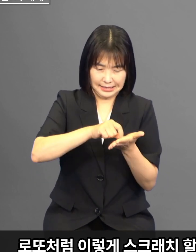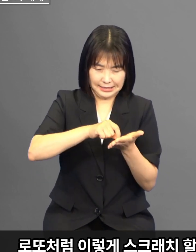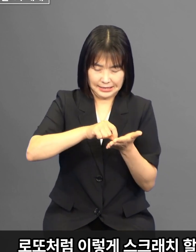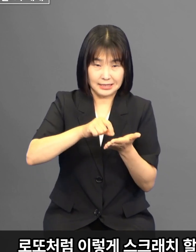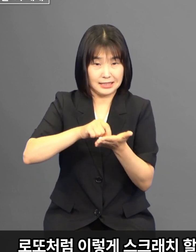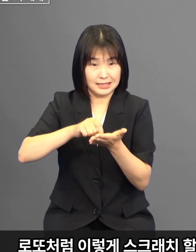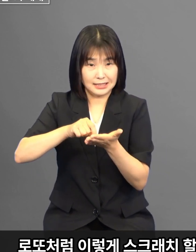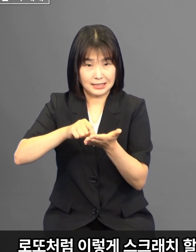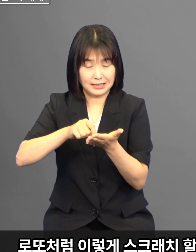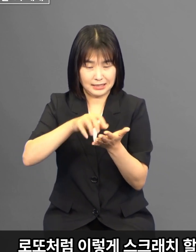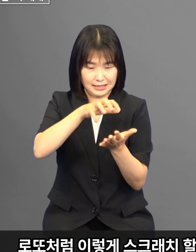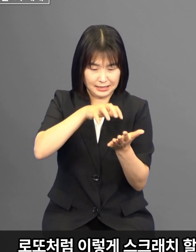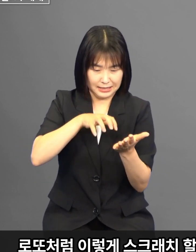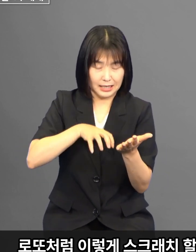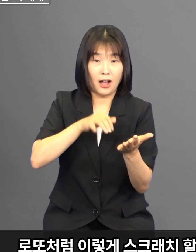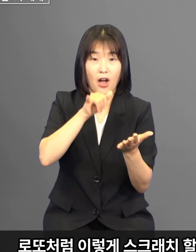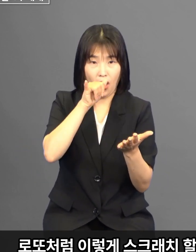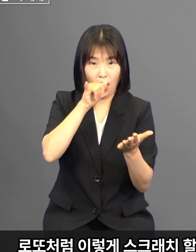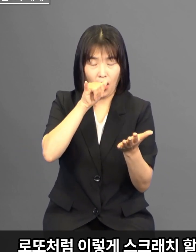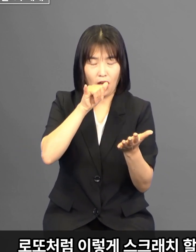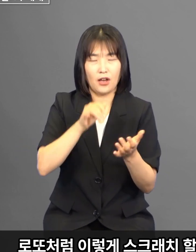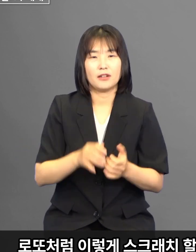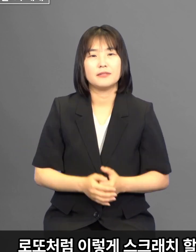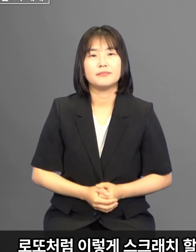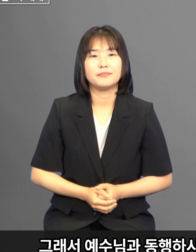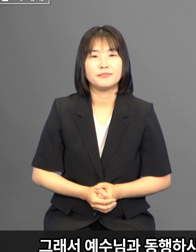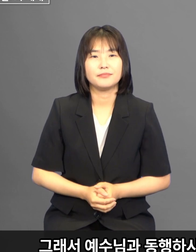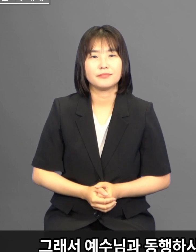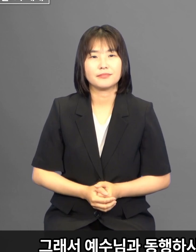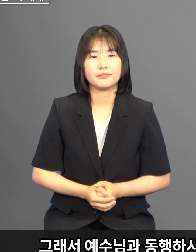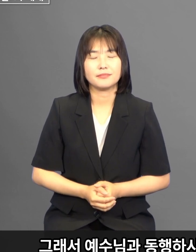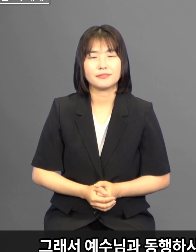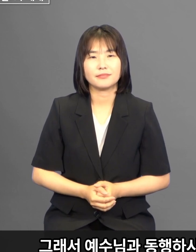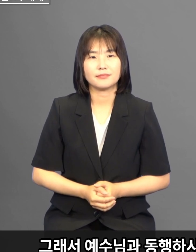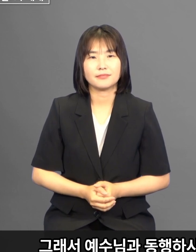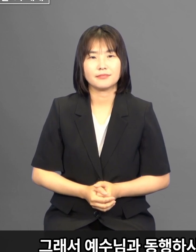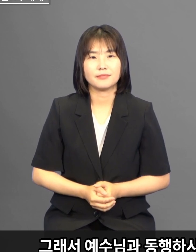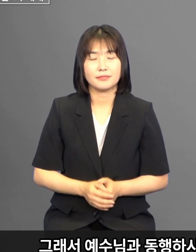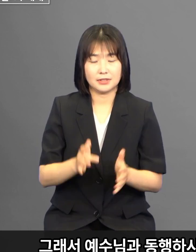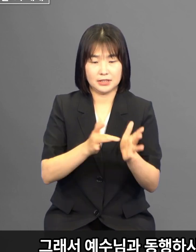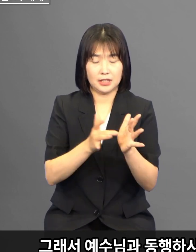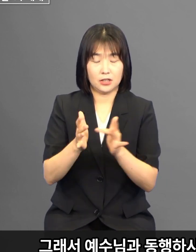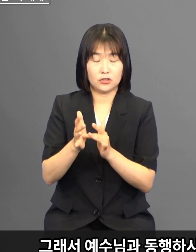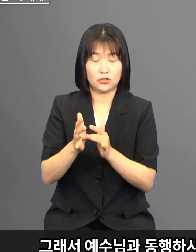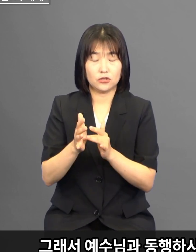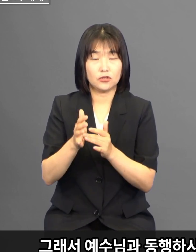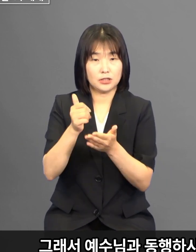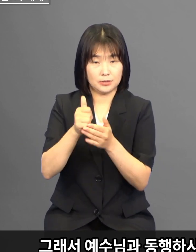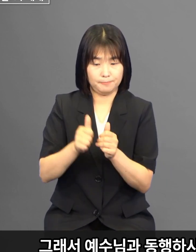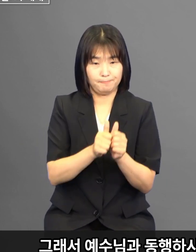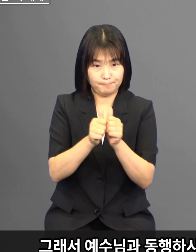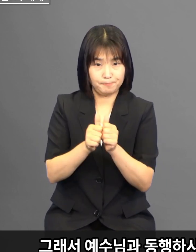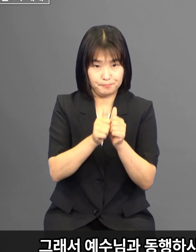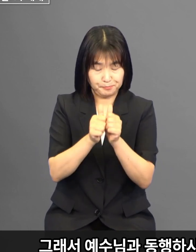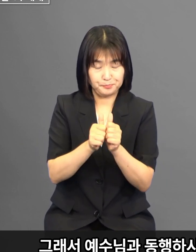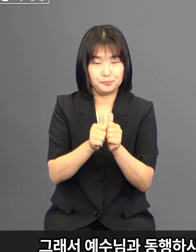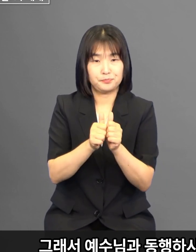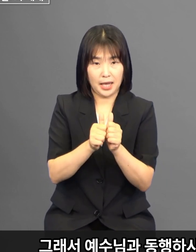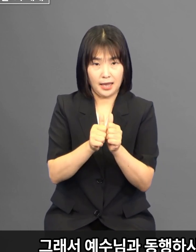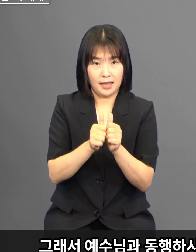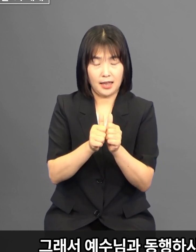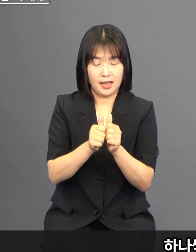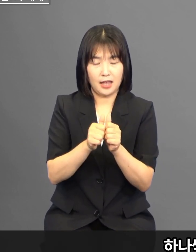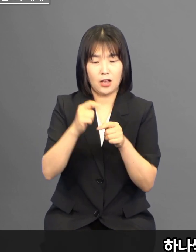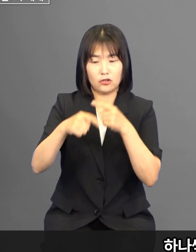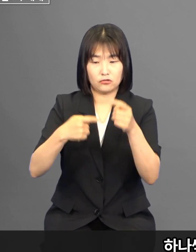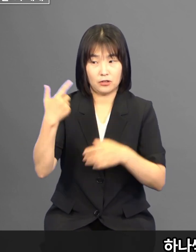있게, 로또는 아니지만 되어 있습니다. 그래서 예수님과 동행하시고 또 일기를 쓰시고 한